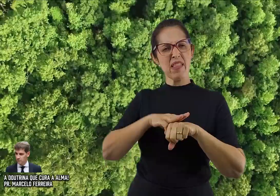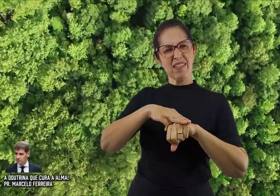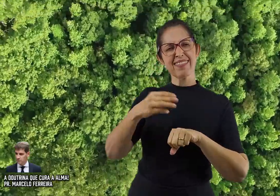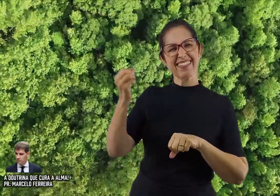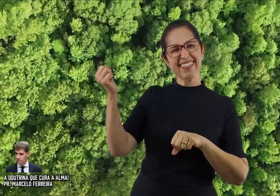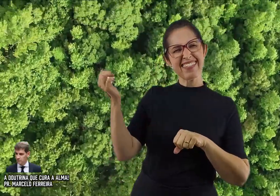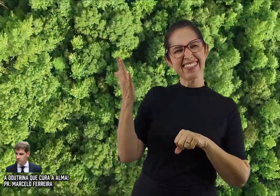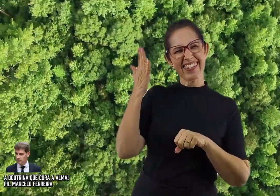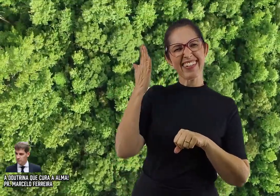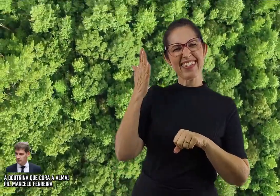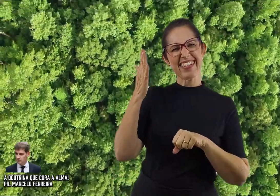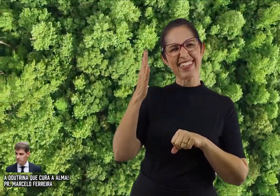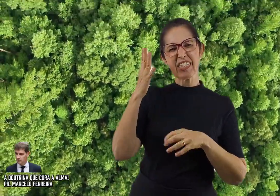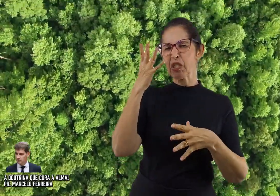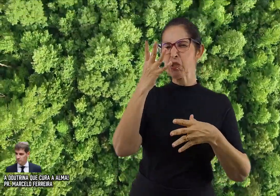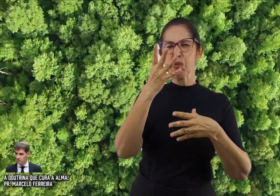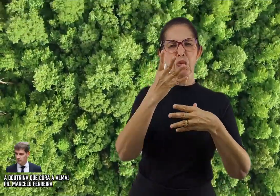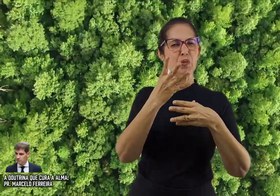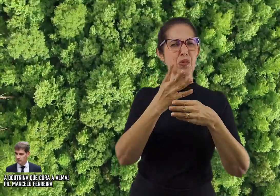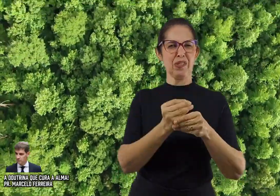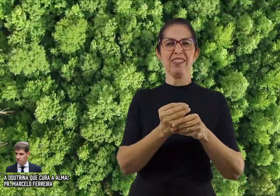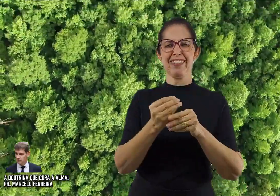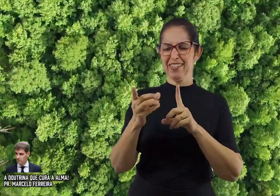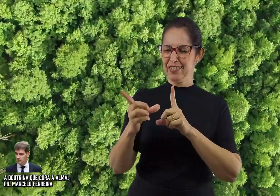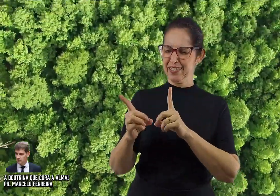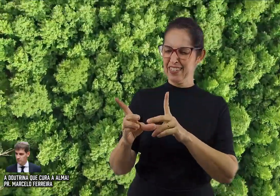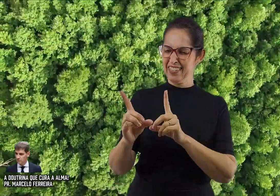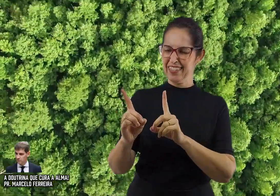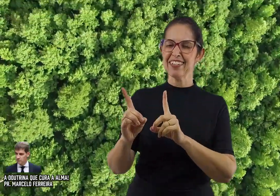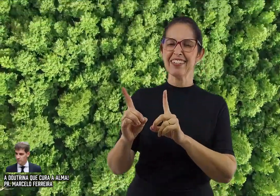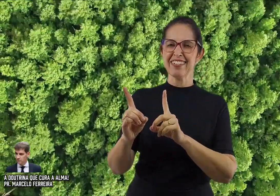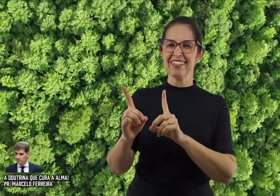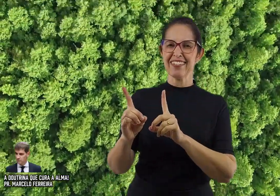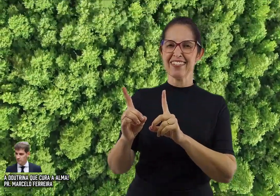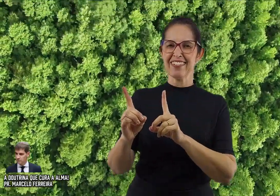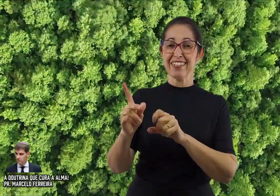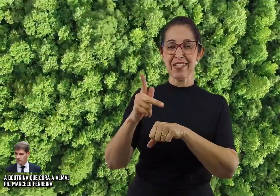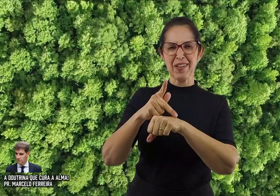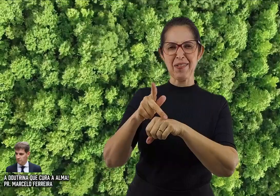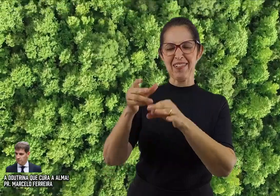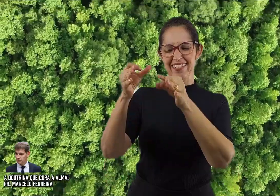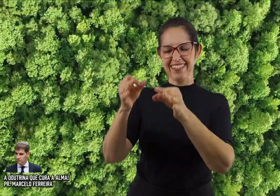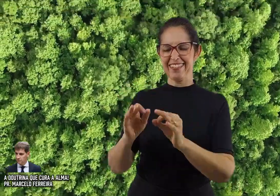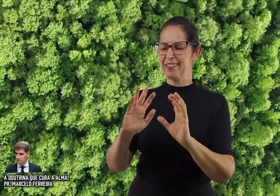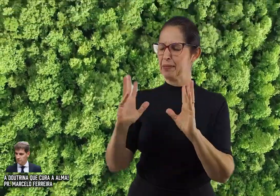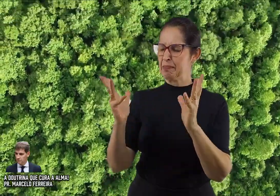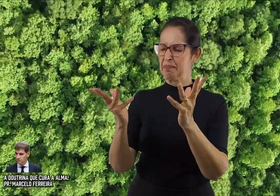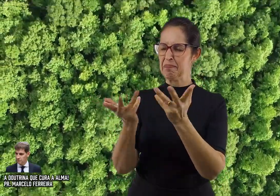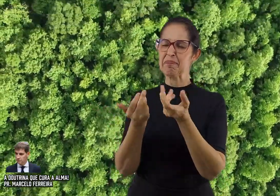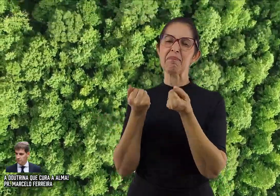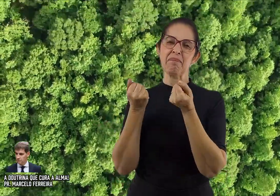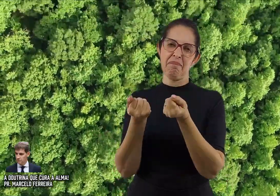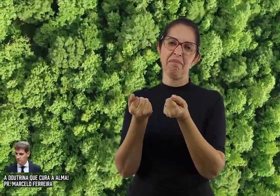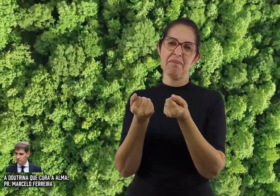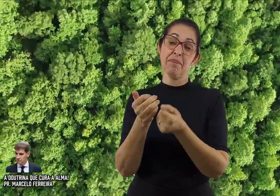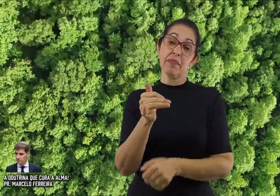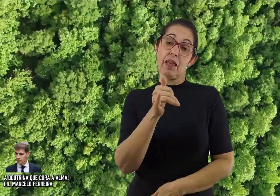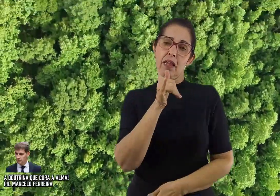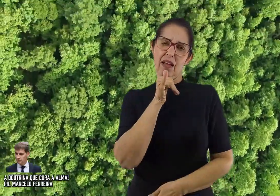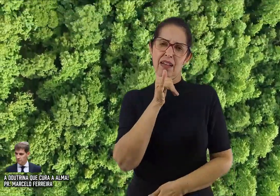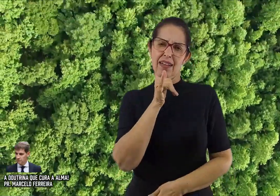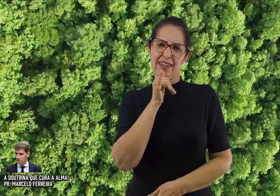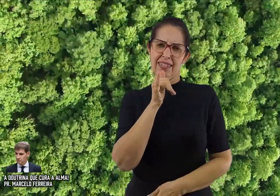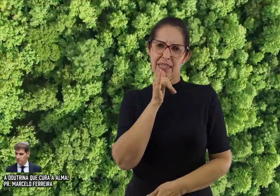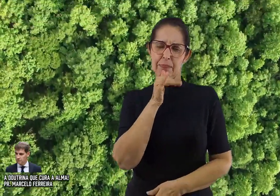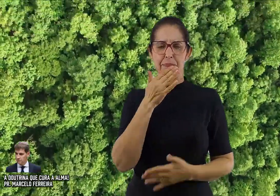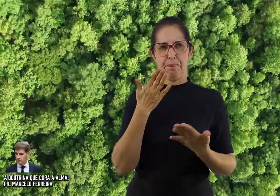revelado. As doutrinas são algo maravilhoso. Por exemplo, a doutrina